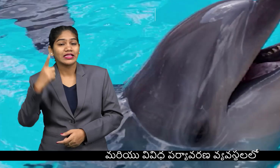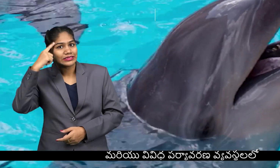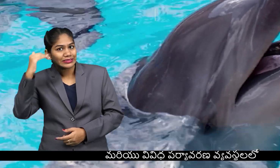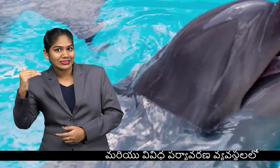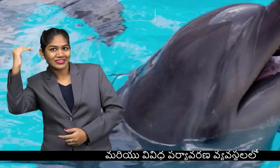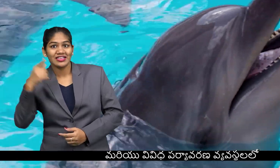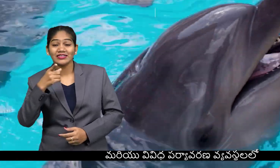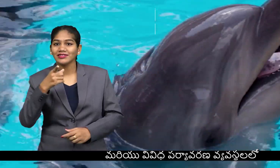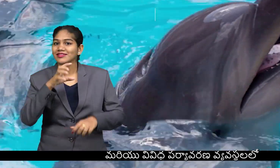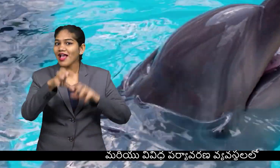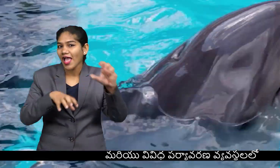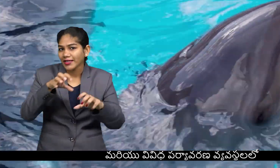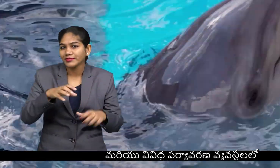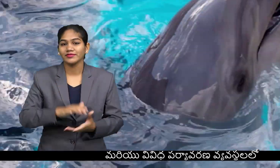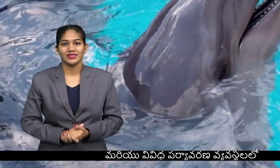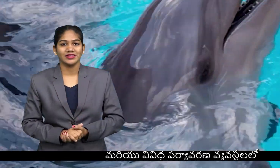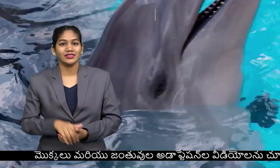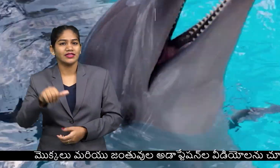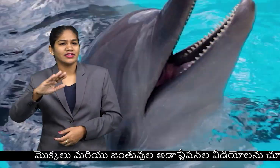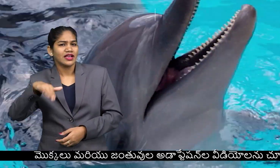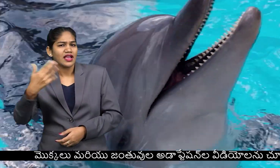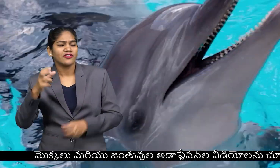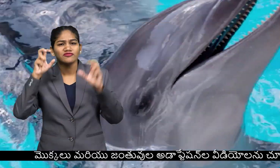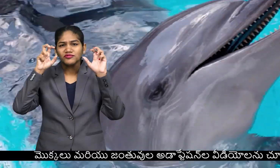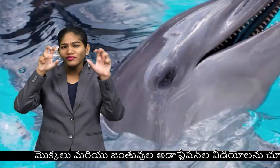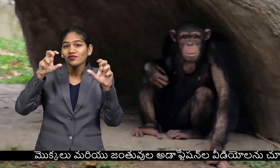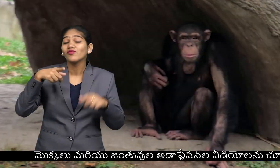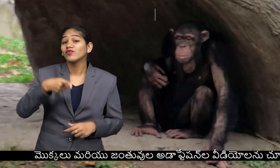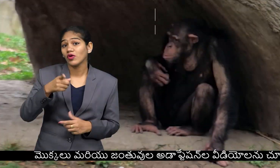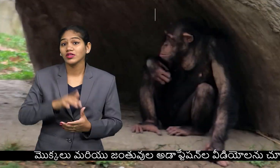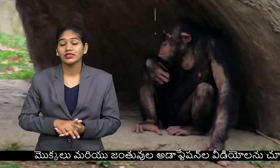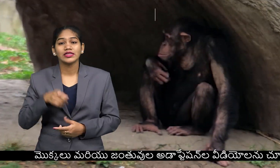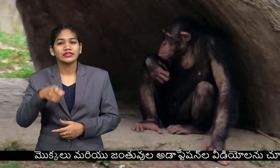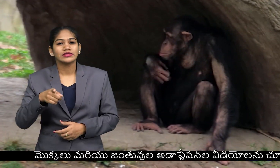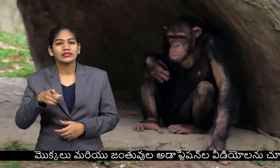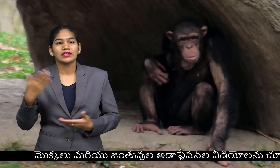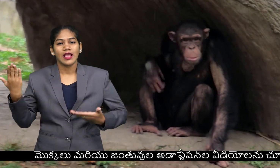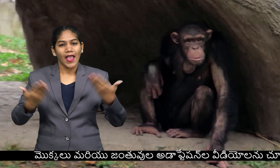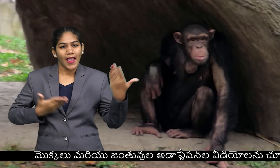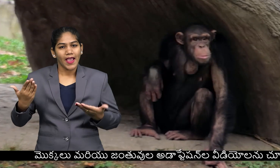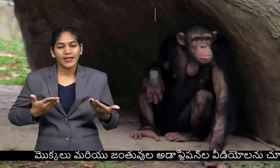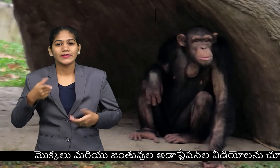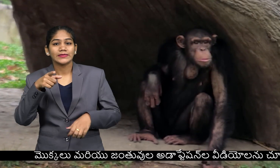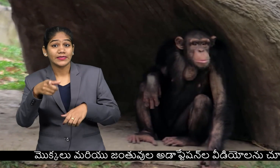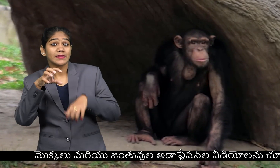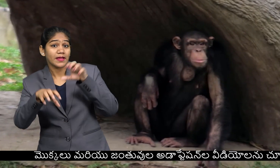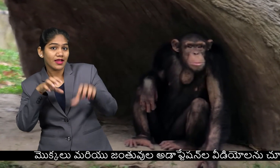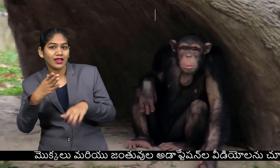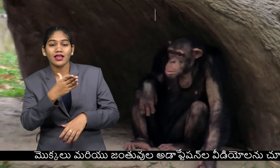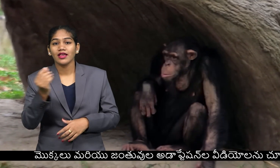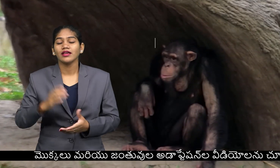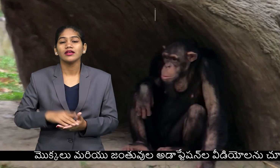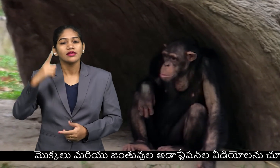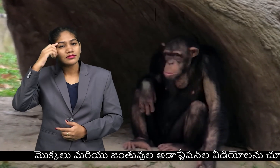వివిధ పర్యావరణ వ్యవస్థలలో మొక్కలు మరియు జంతువుల అడాప్టేషన్ల వీడియోలను చూసిన